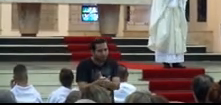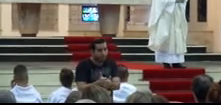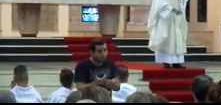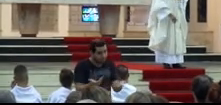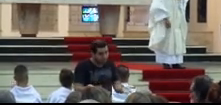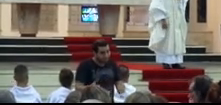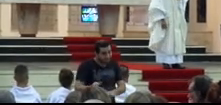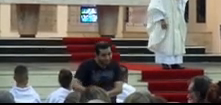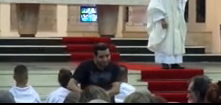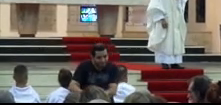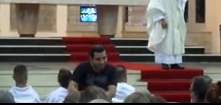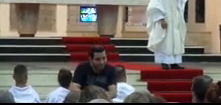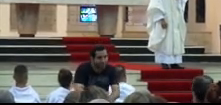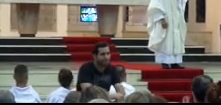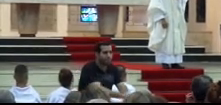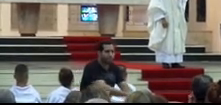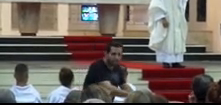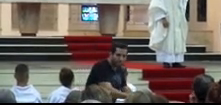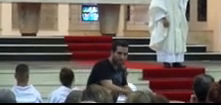Lavou os pés.